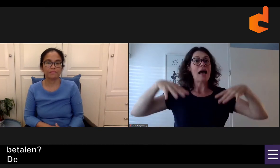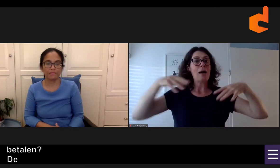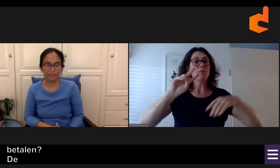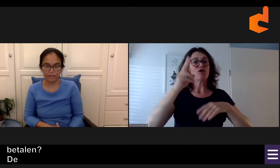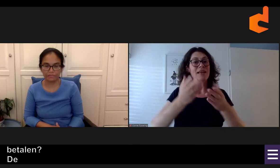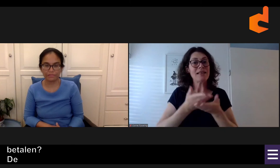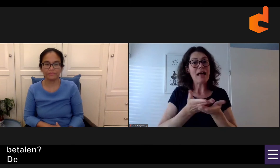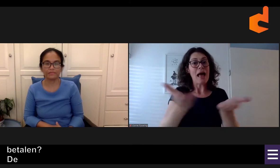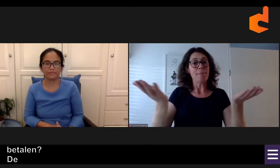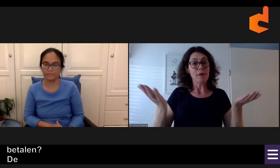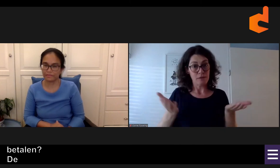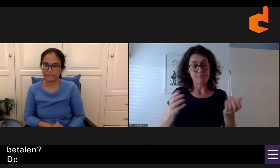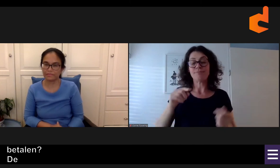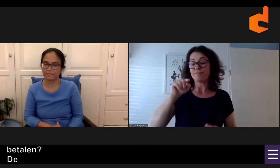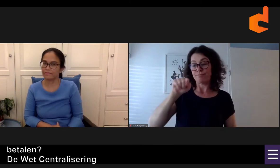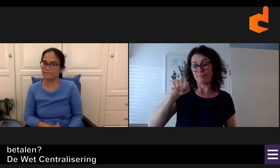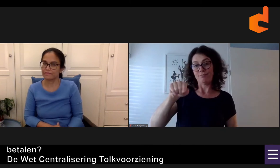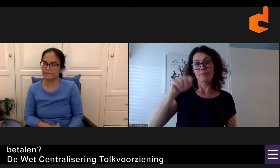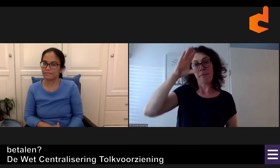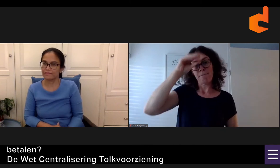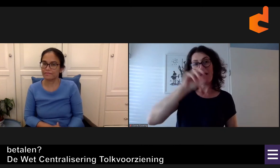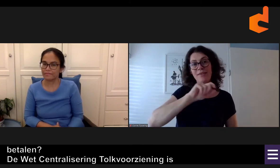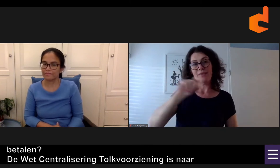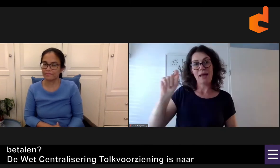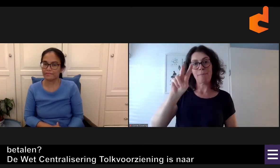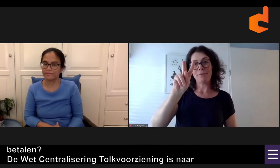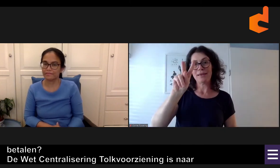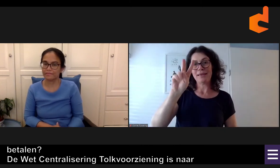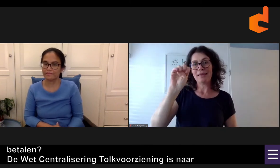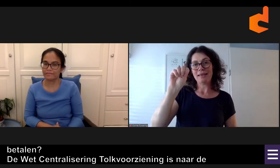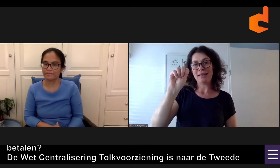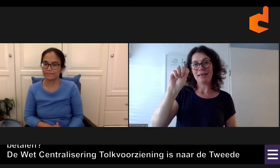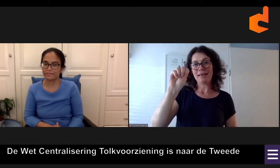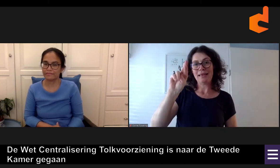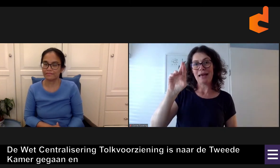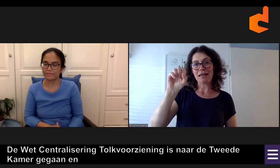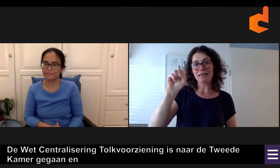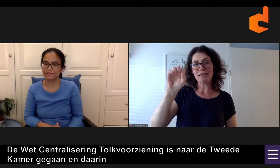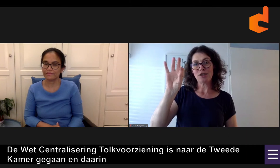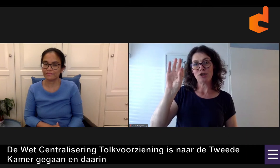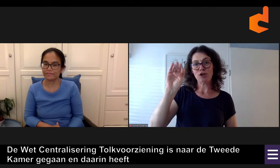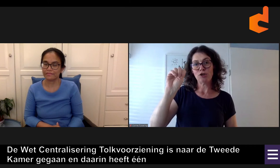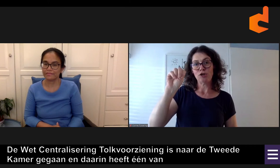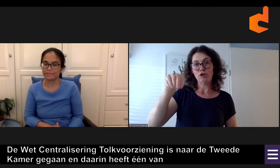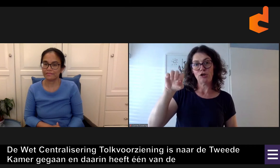centralisering tolkvoorziening is naar de Tweede Kamer gegaan. En daarin heeft een van de Kamerleden, zijn